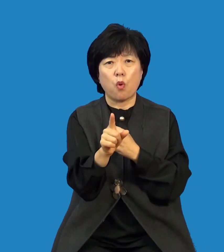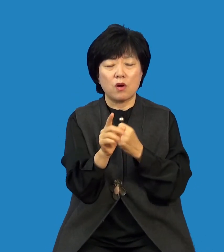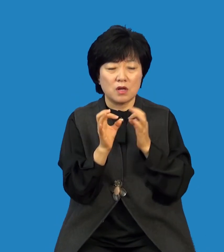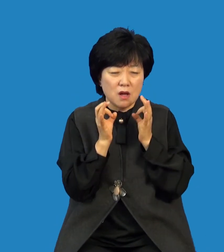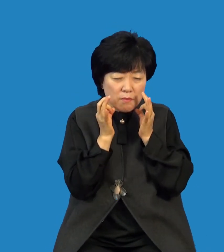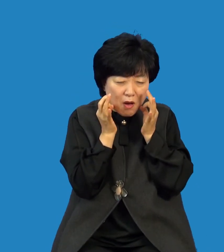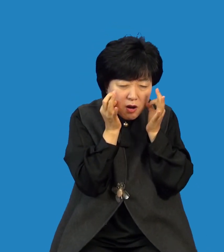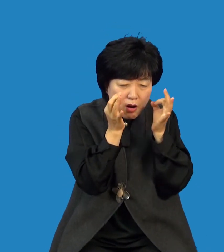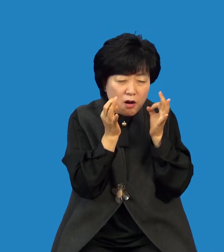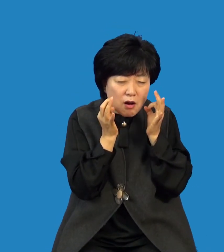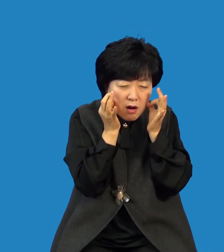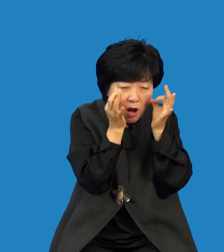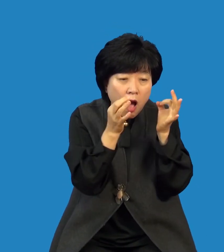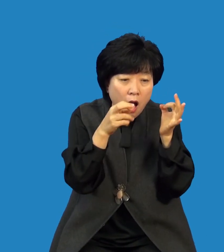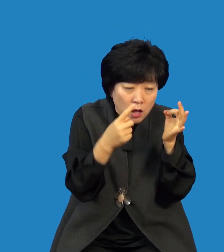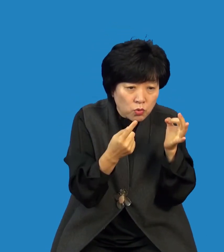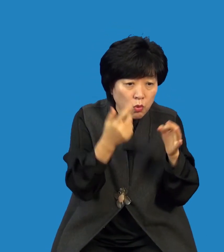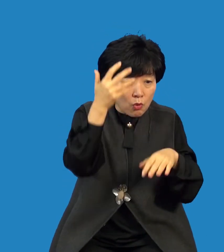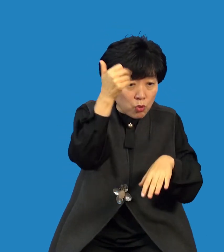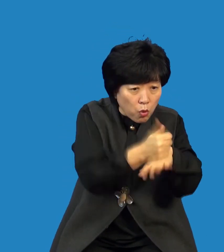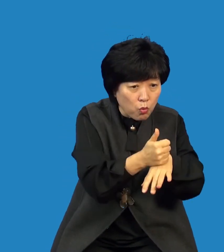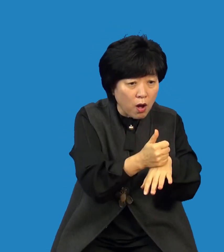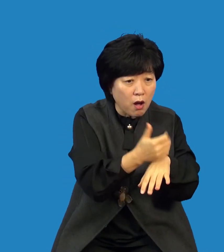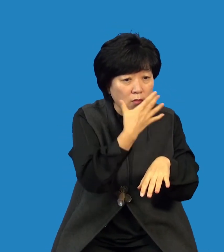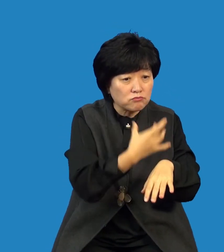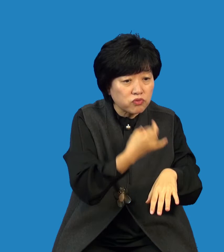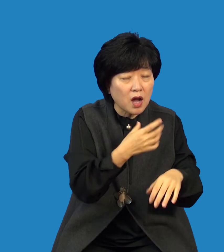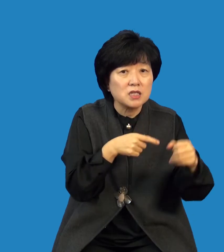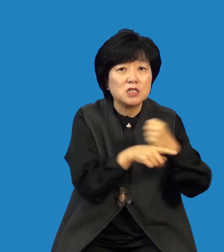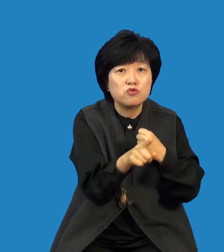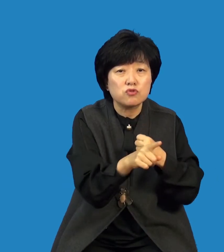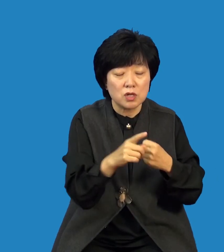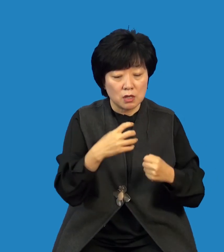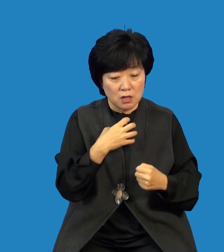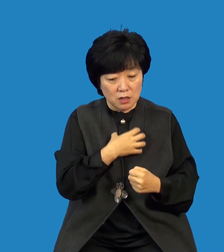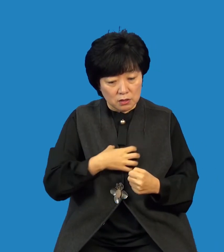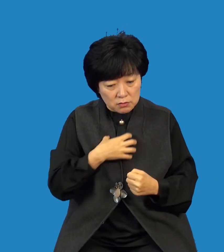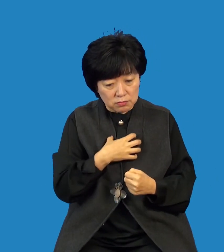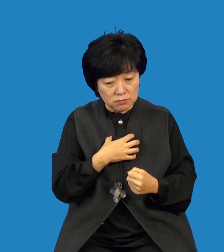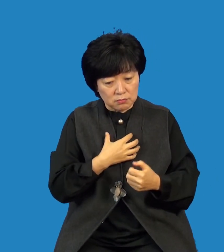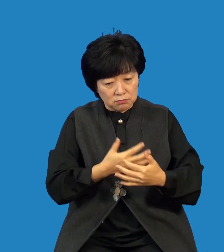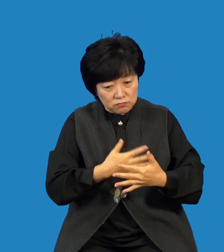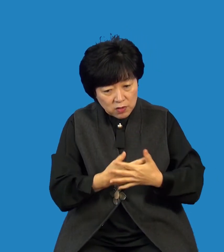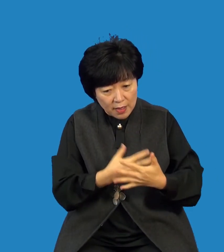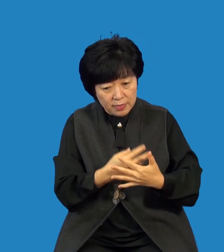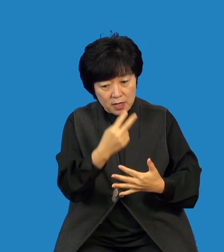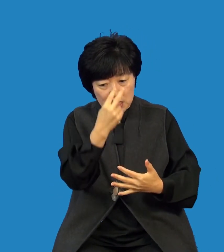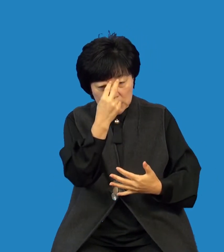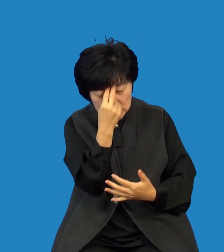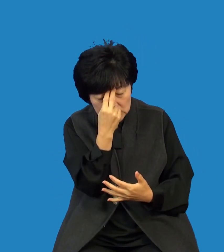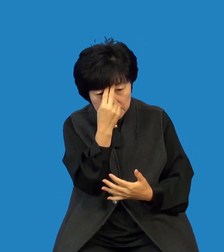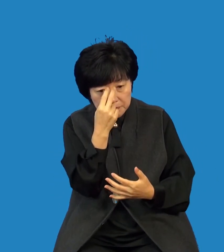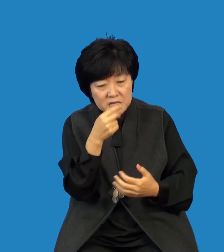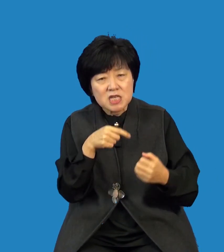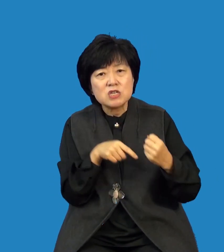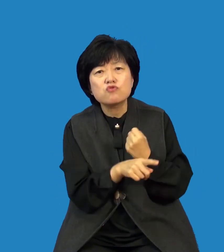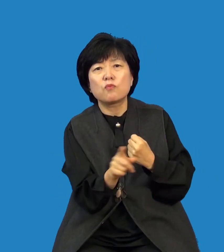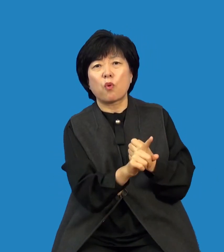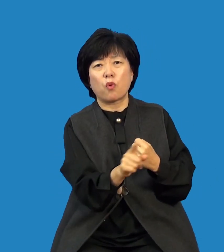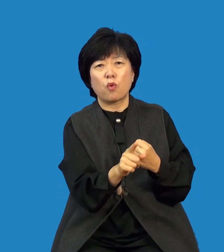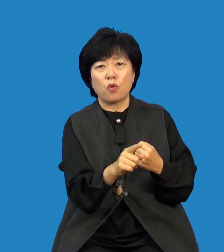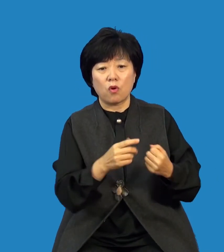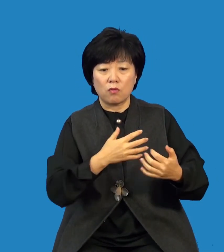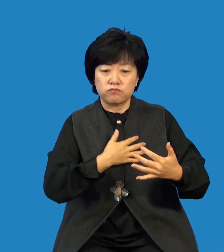여러분, 근심과 두려움이 정확히 그렇습니다. 근심과 두려움에는 명확한 원인이 있는데, 이 원인을 제대로 진단하지 않고